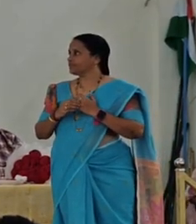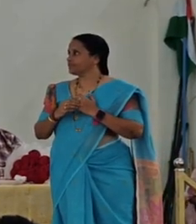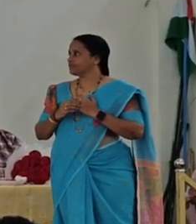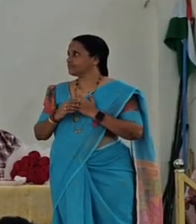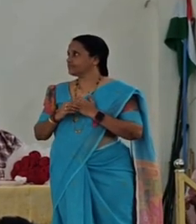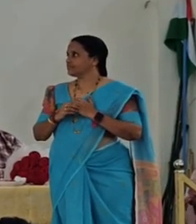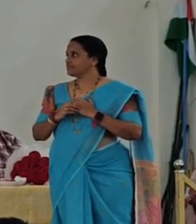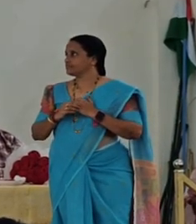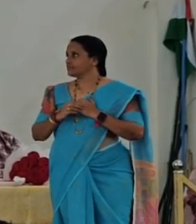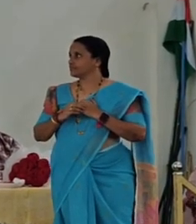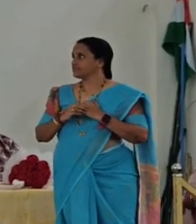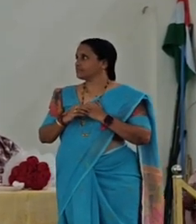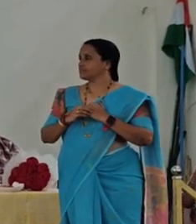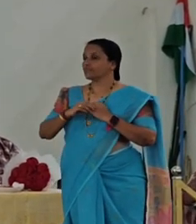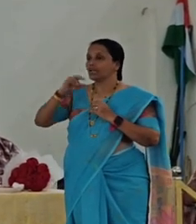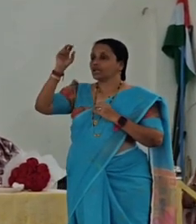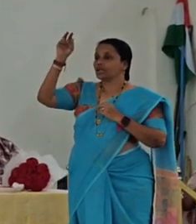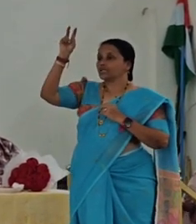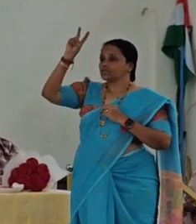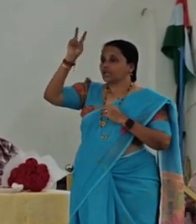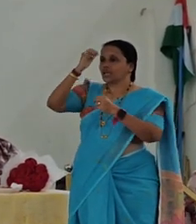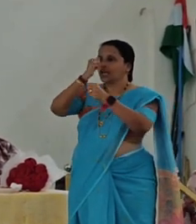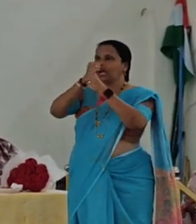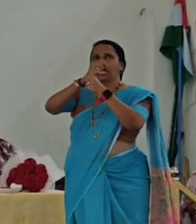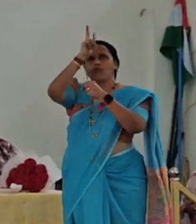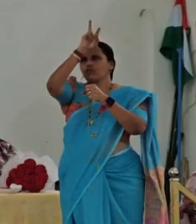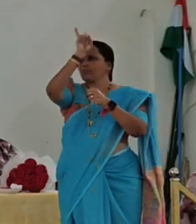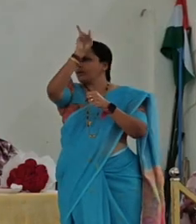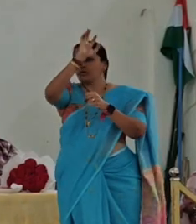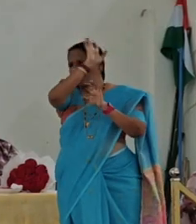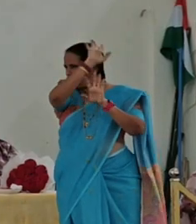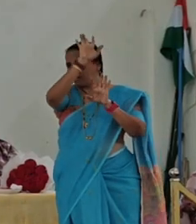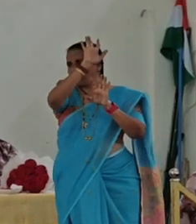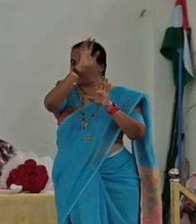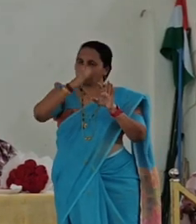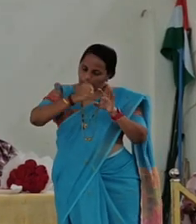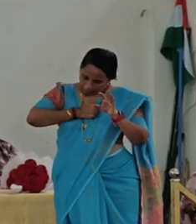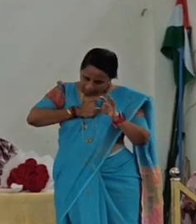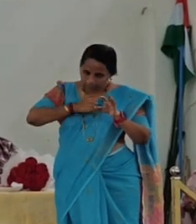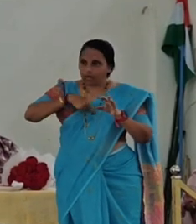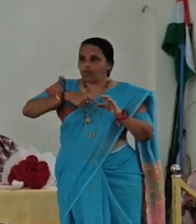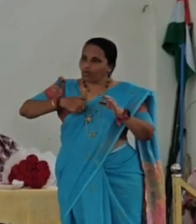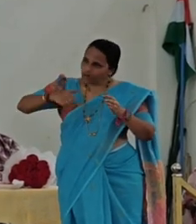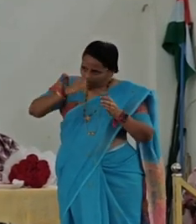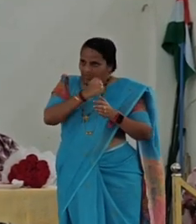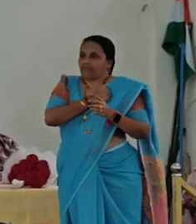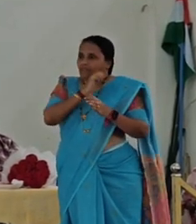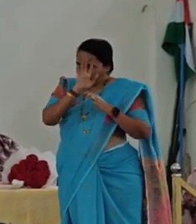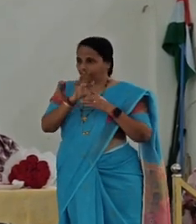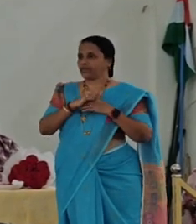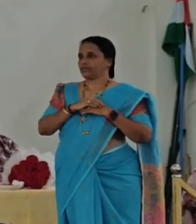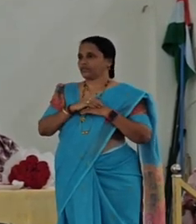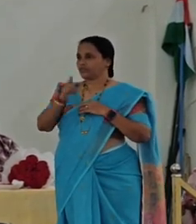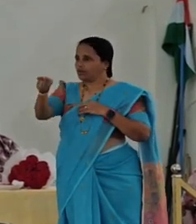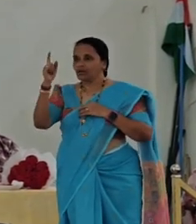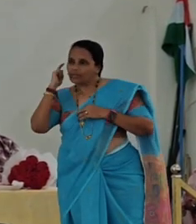బాధ్యత ఉందో సమాజం కూడా అంతే బాధ్యత ఉంది, అంతకన్నా ఎక్కువ బాధ్యత. మీరు బదులు మనకు